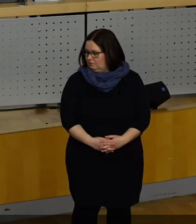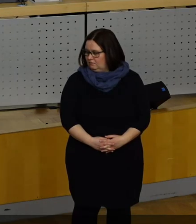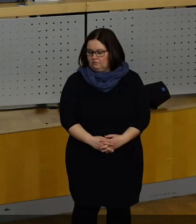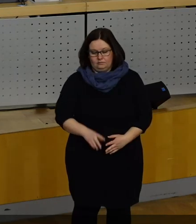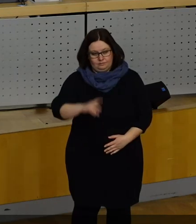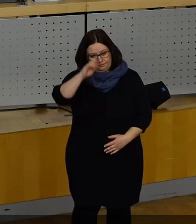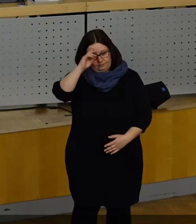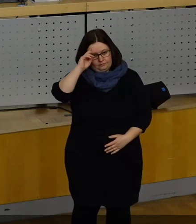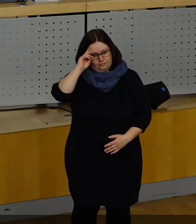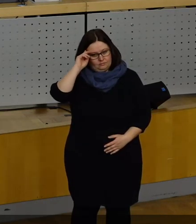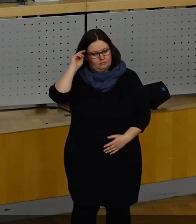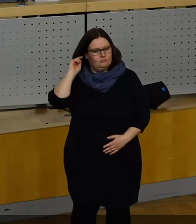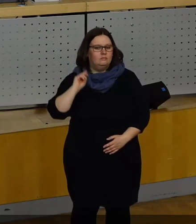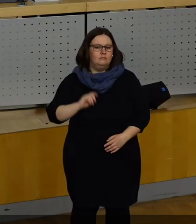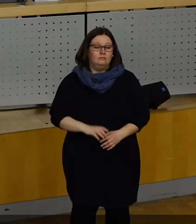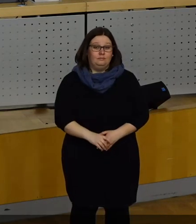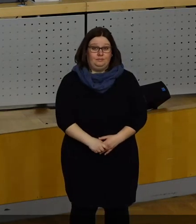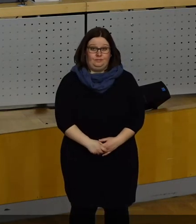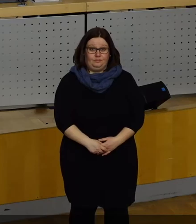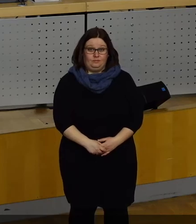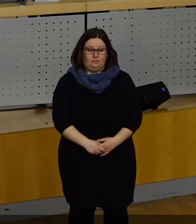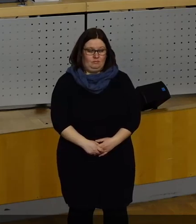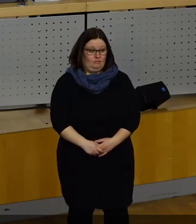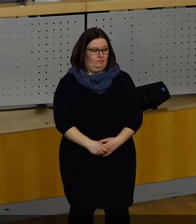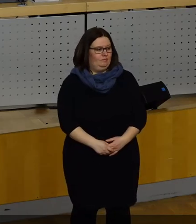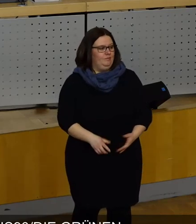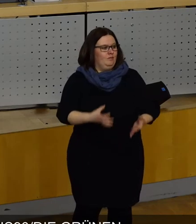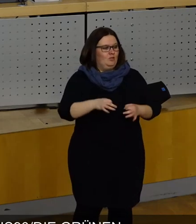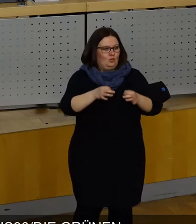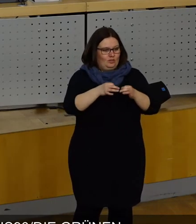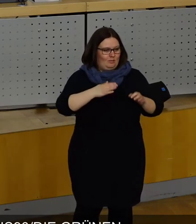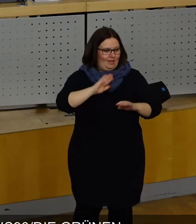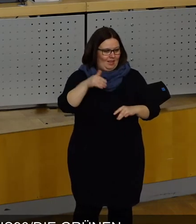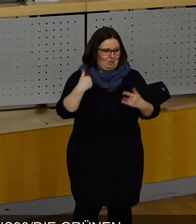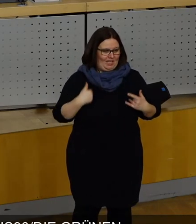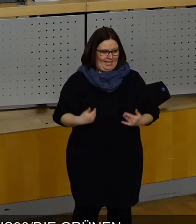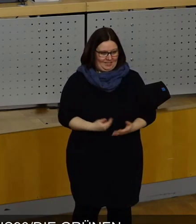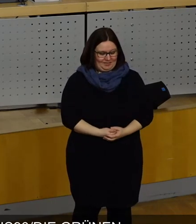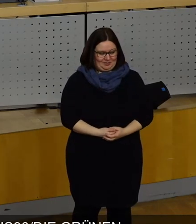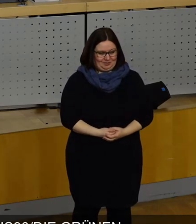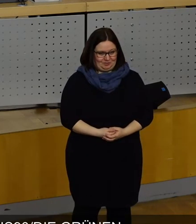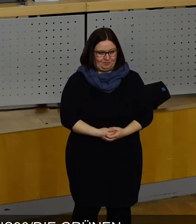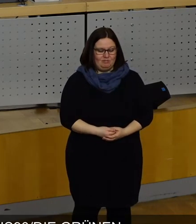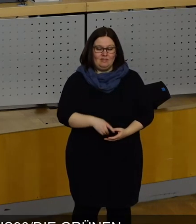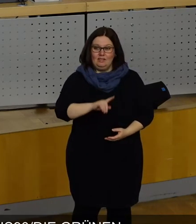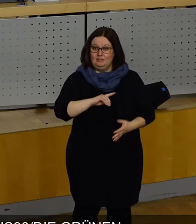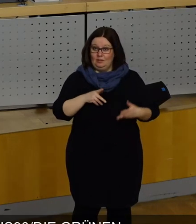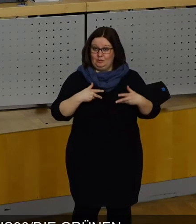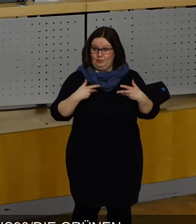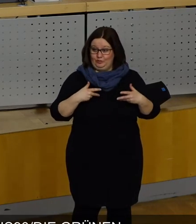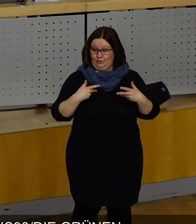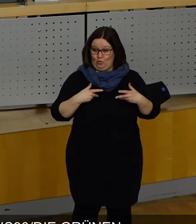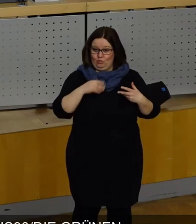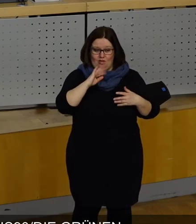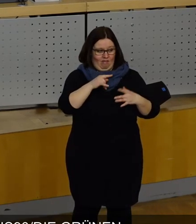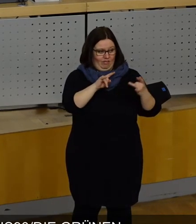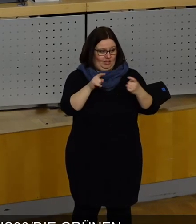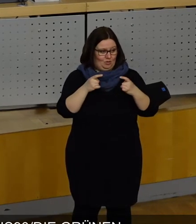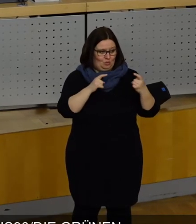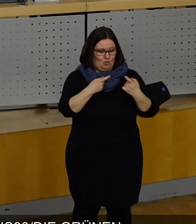Gut, schönen guten Tag, meine Damen und Herren. Ich freue mich sehr über diese Debatte